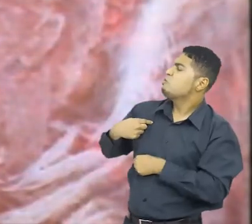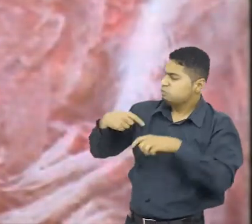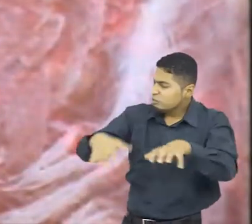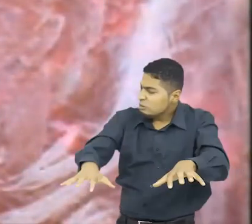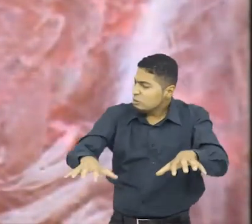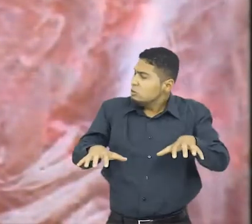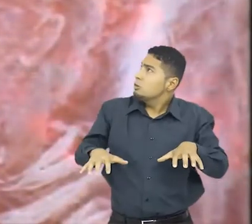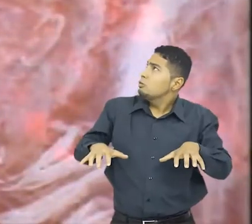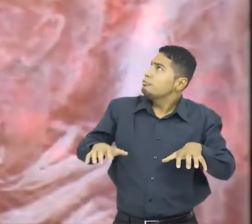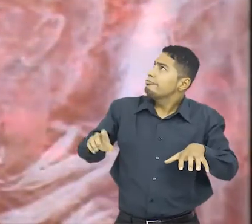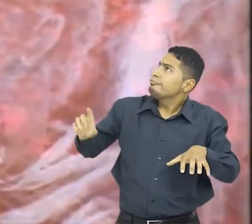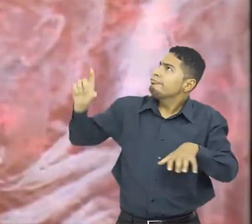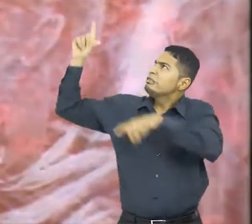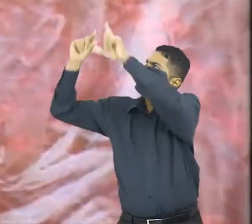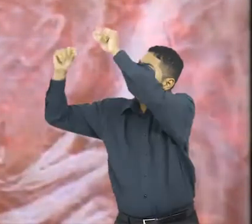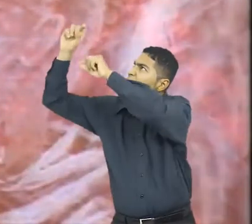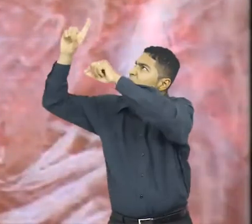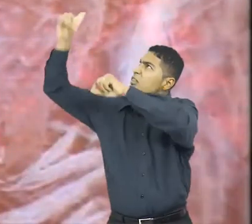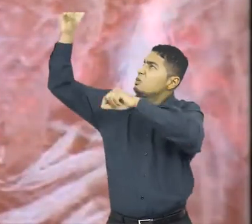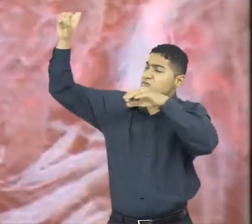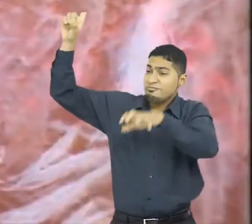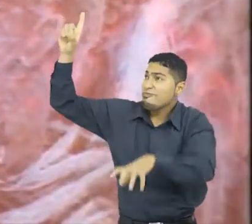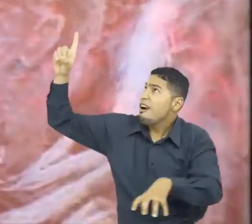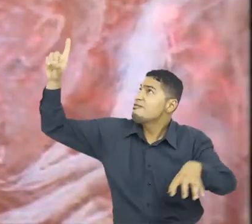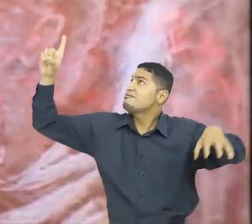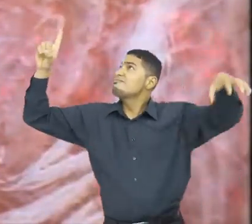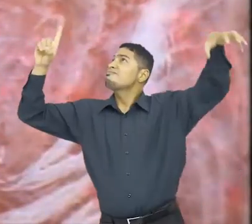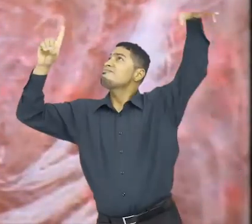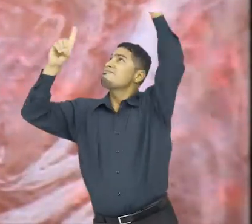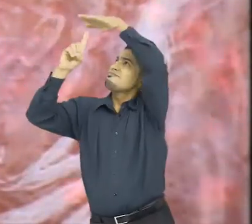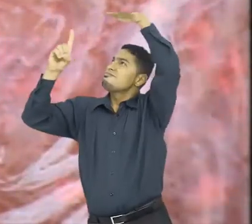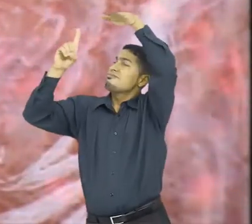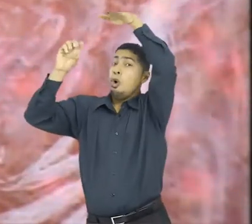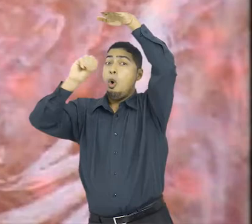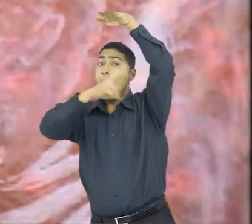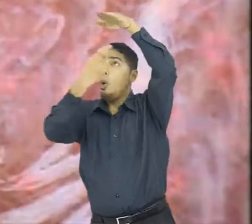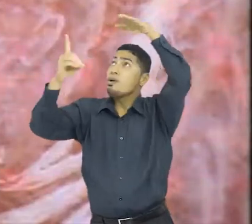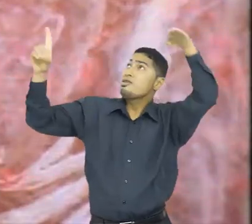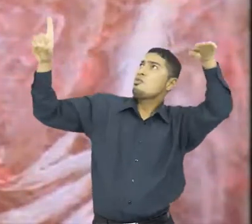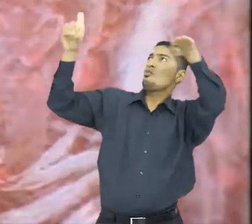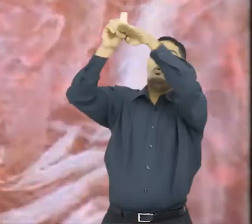erguerei meu trono acima das estrelas de Deus. Eu serei igual ao Deus